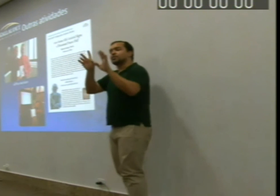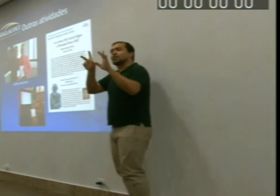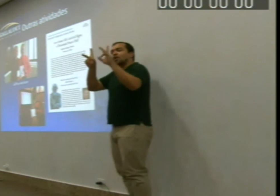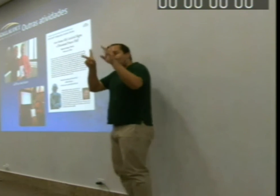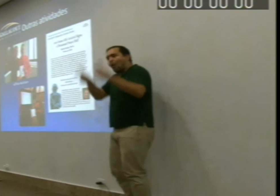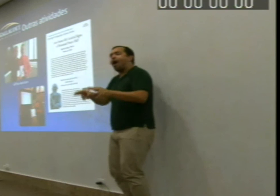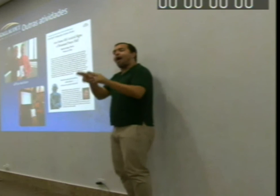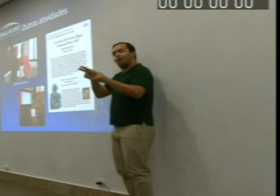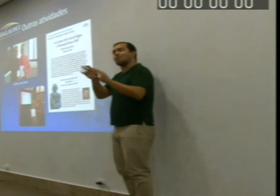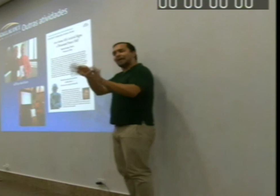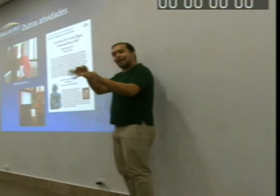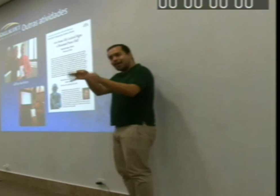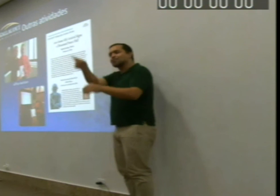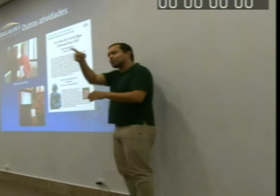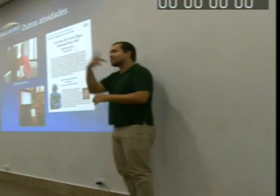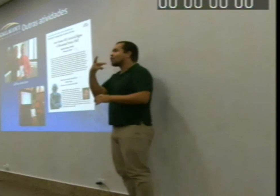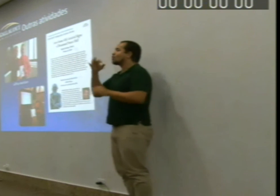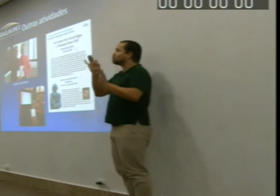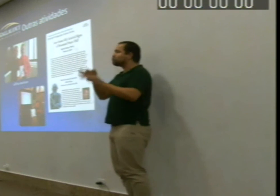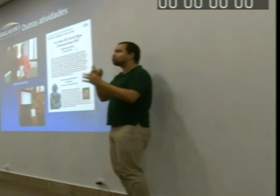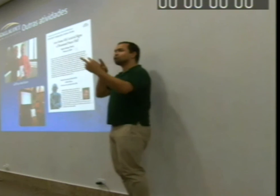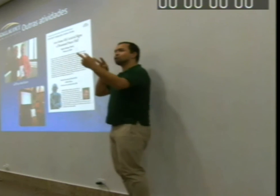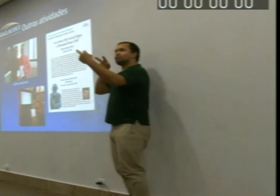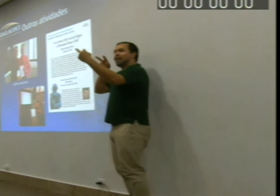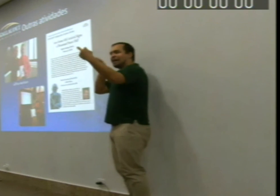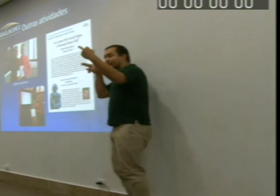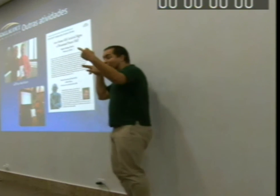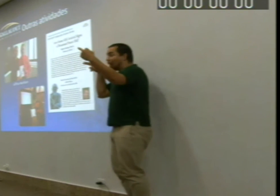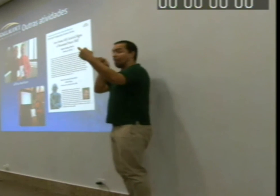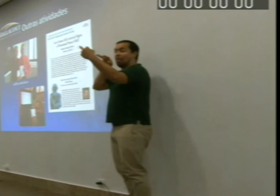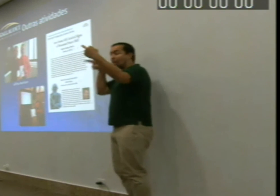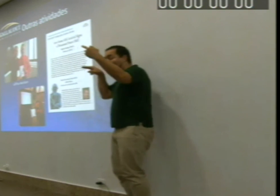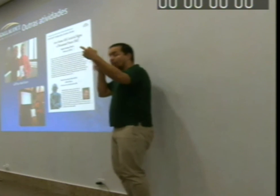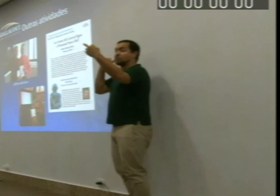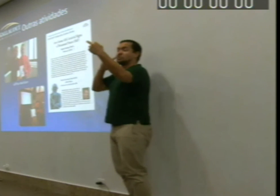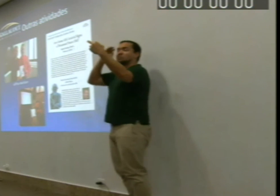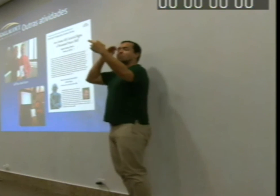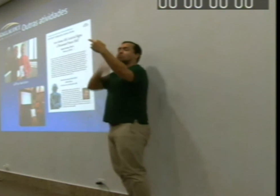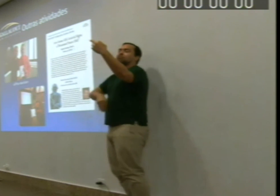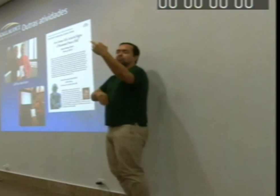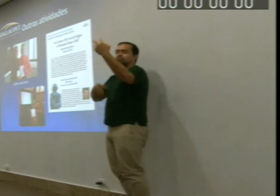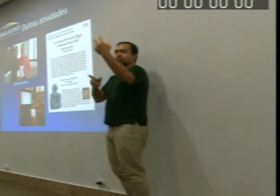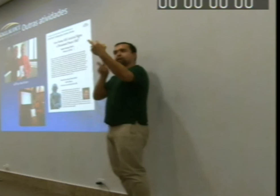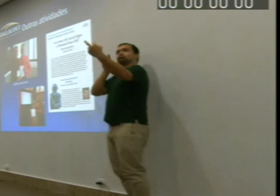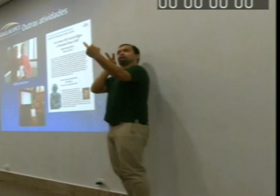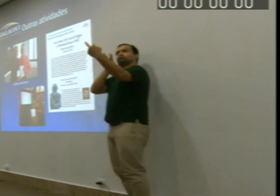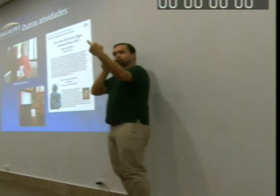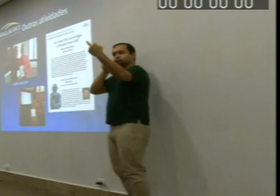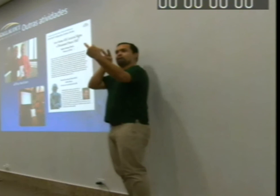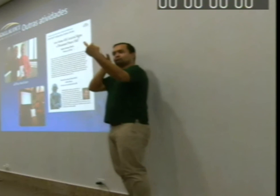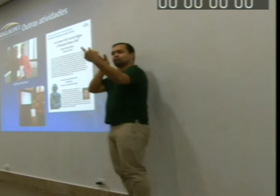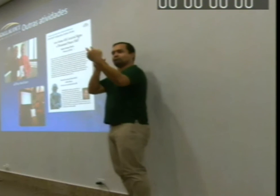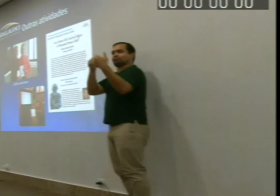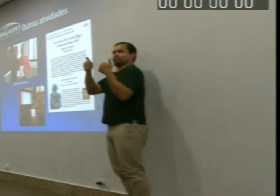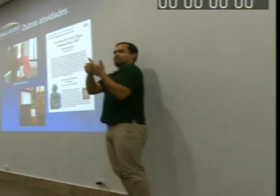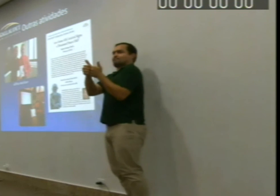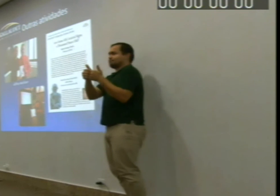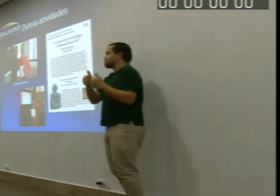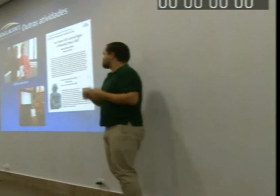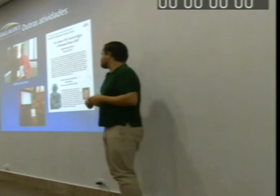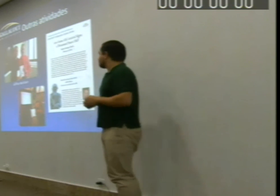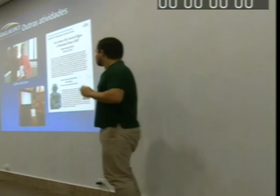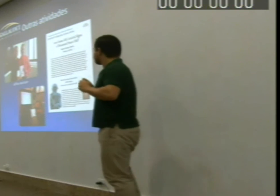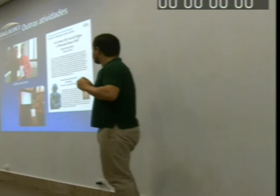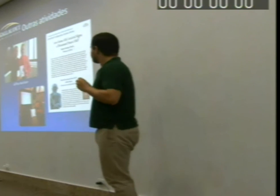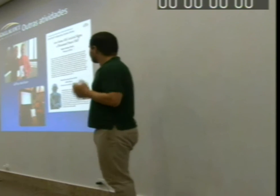ele tá só reforçando né Falando que é isso mesmo quando se perde contato visual o surdo ele perde então não pode